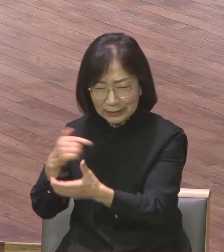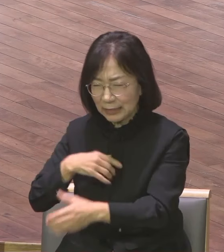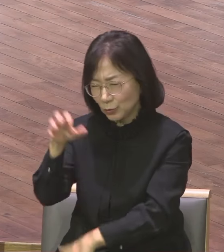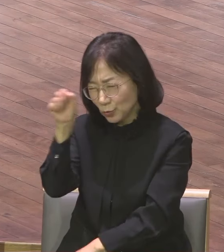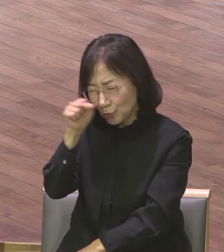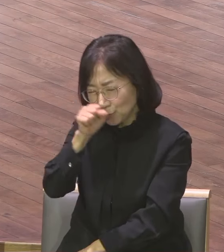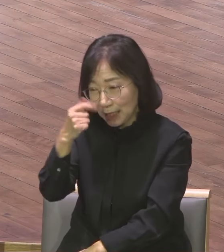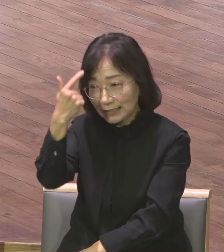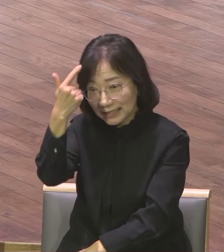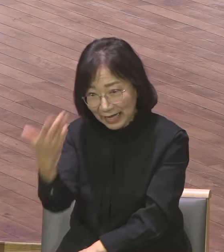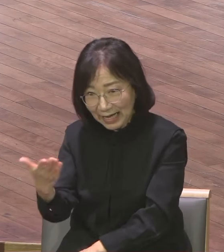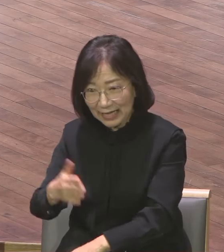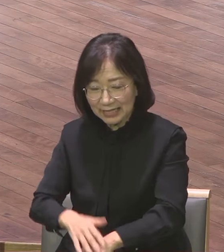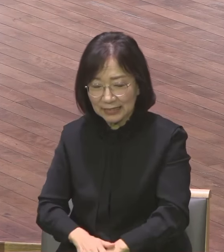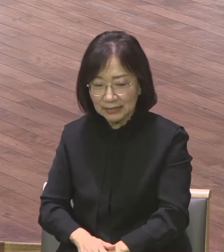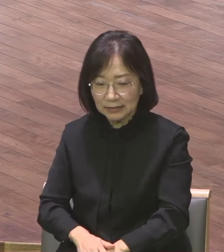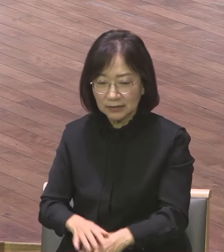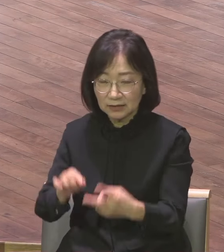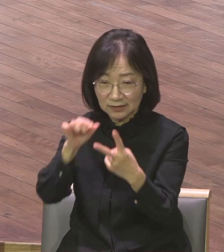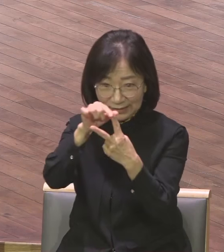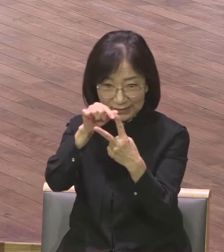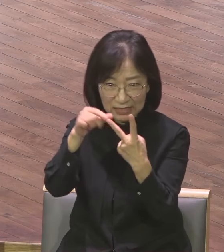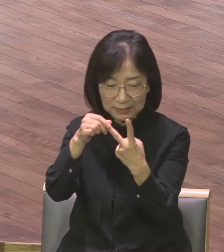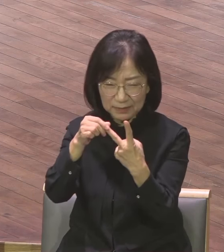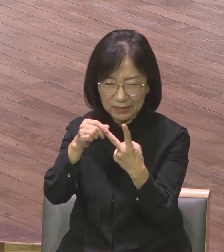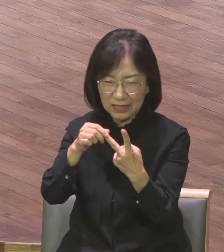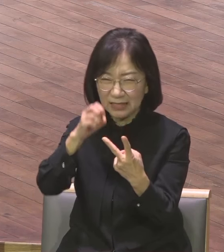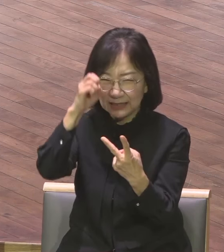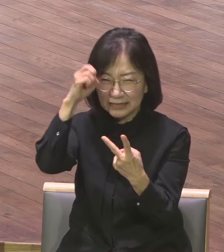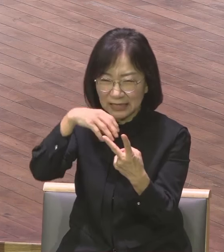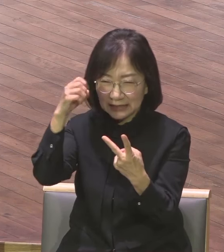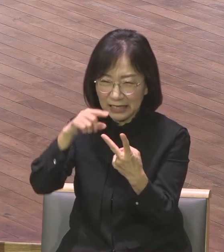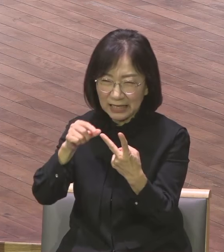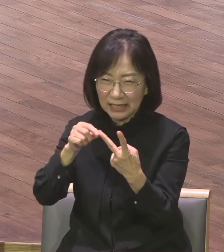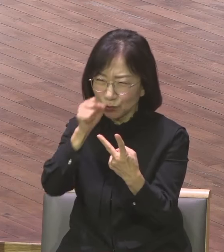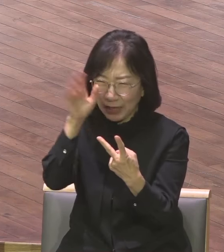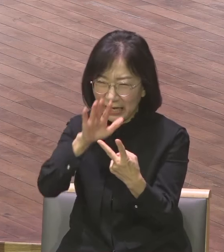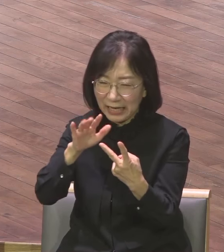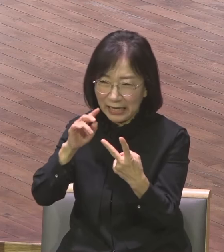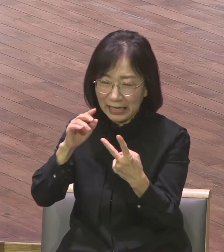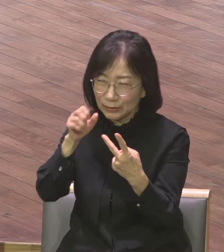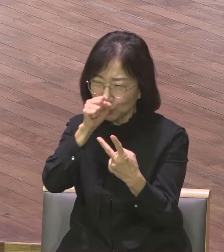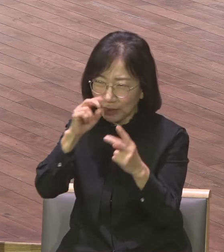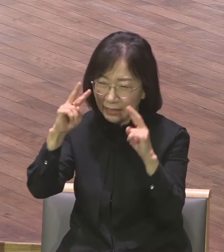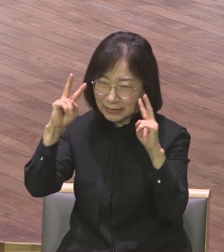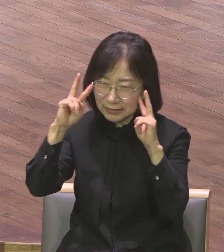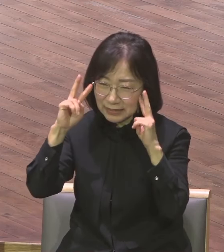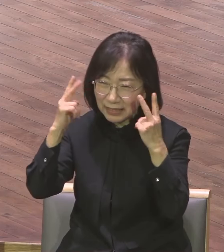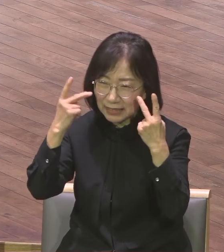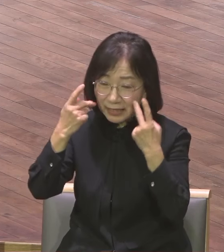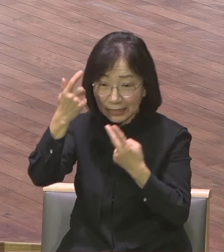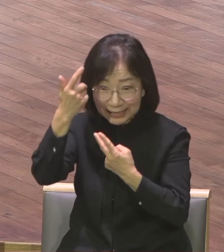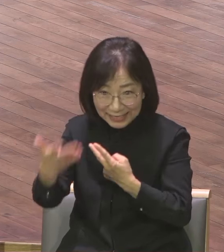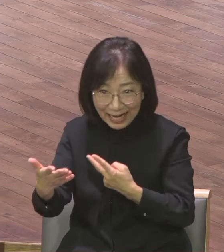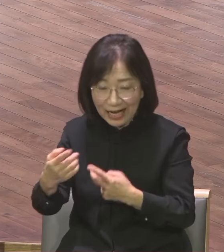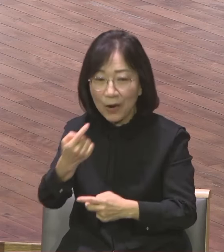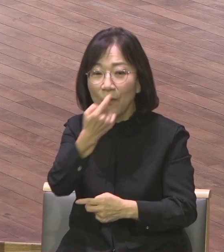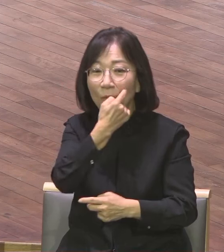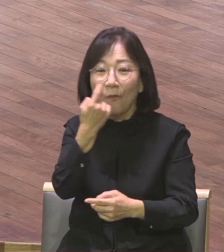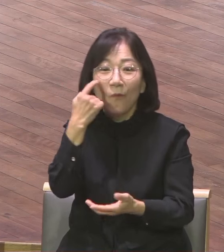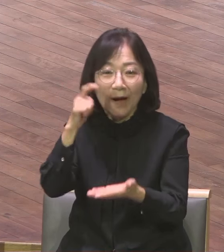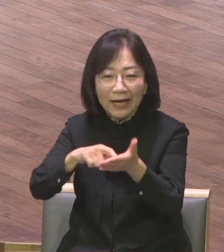것인지 아니면 좋아한다고 착각하고 있는 것인지 그거를 확인할